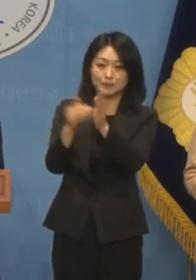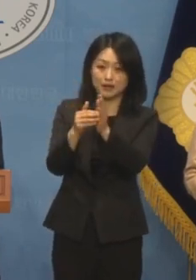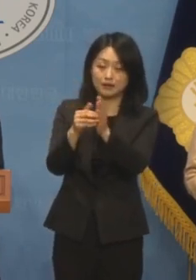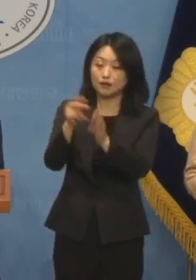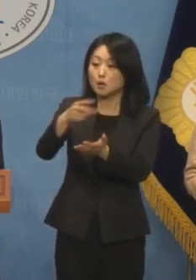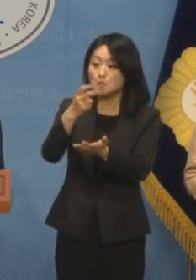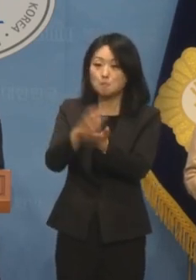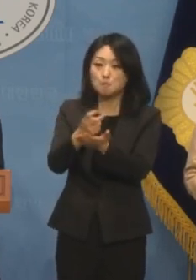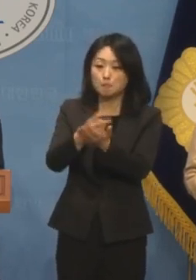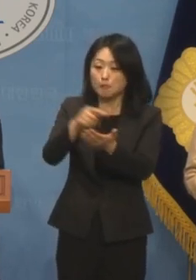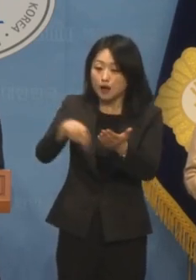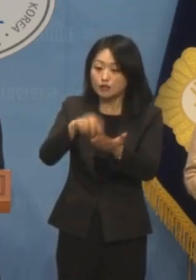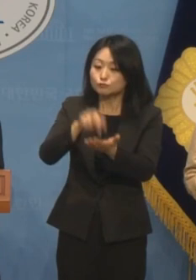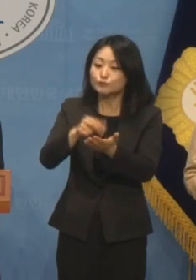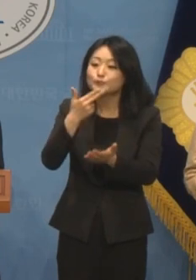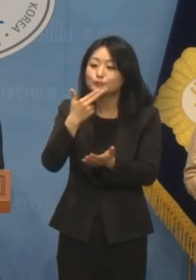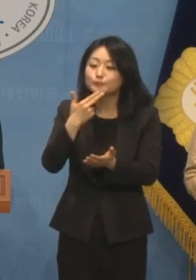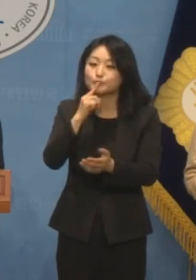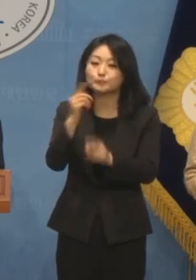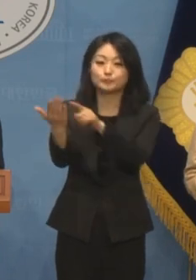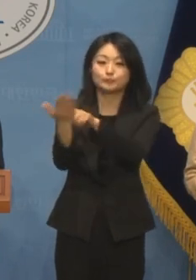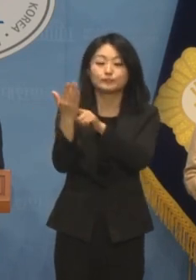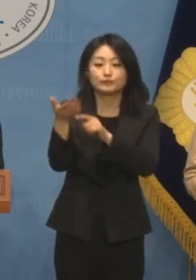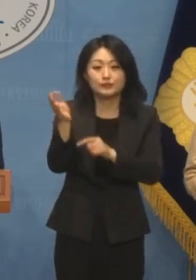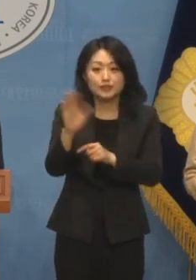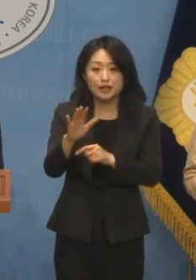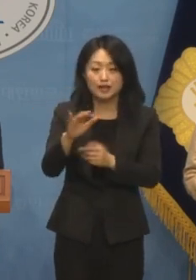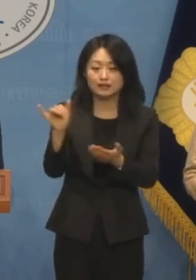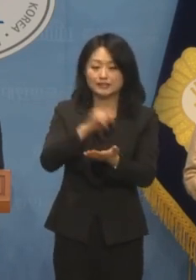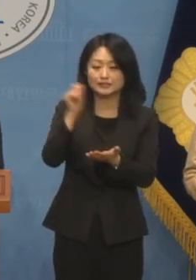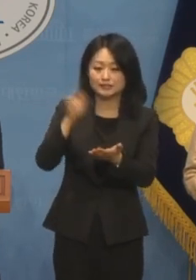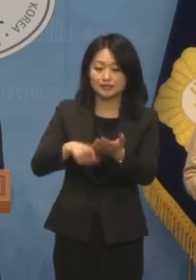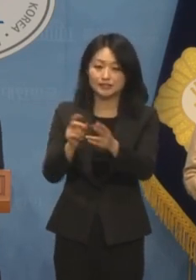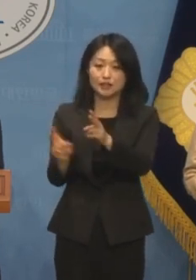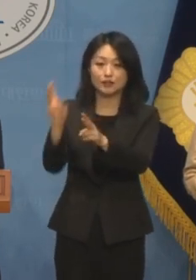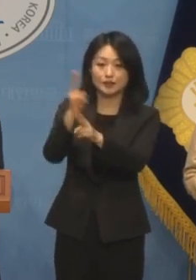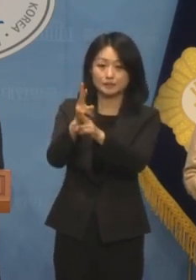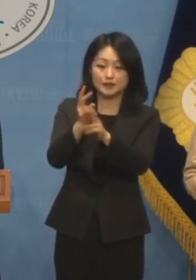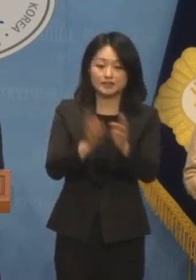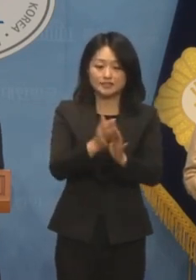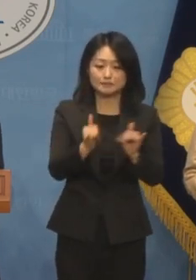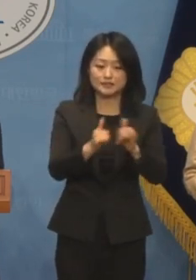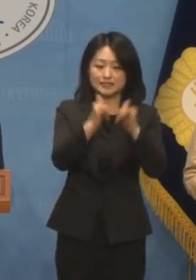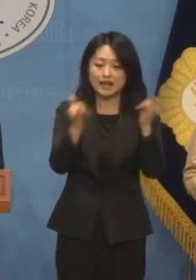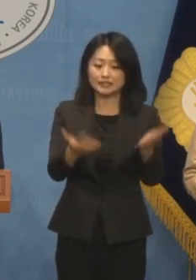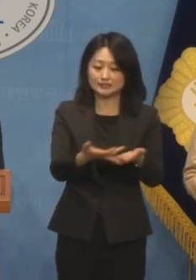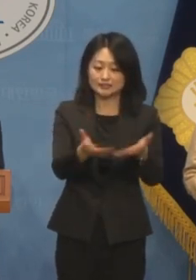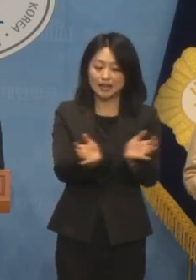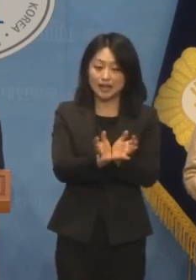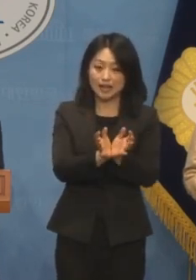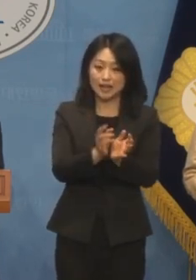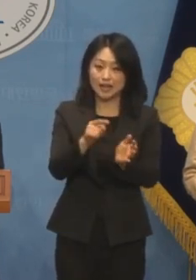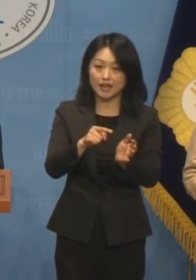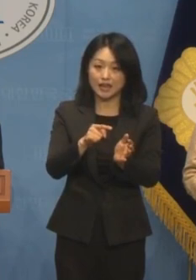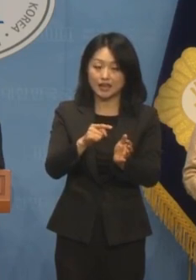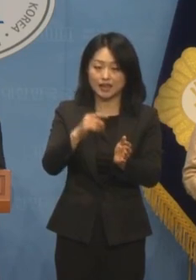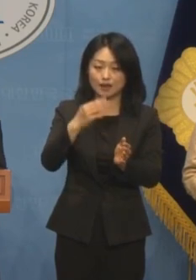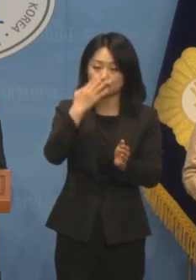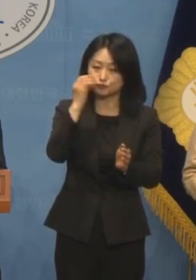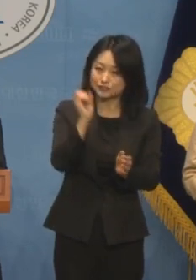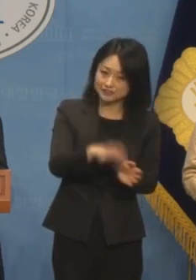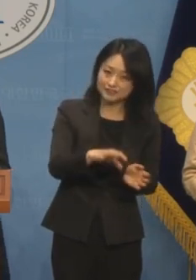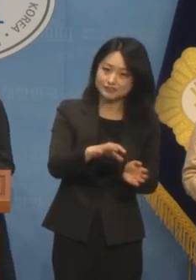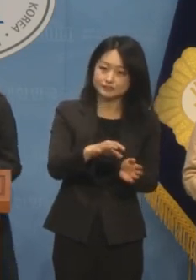되지 않는다는 말만 반복하고 있지만 날치기 연임은 시민단체의 정신을 훼손하고 후원 회원들을 무시하는